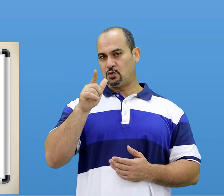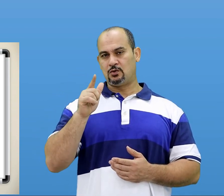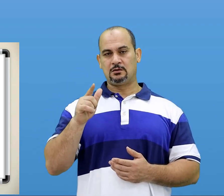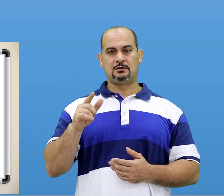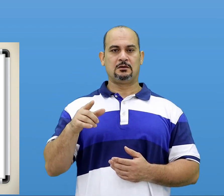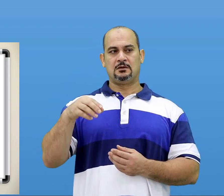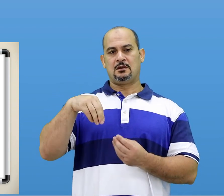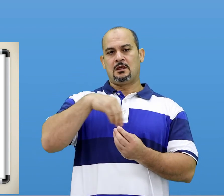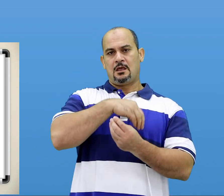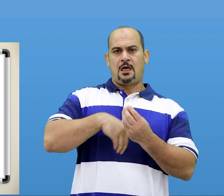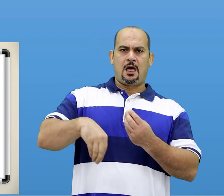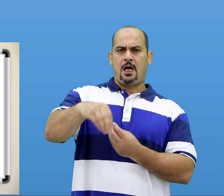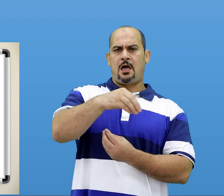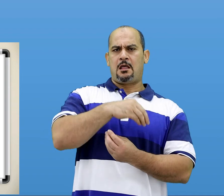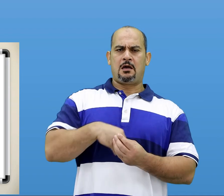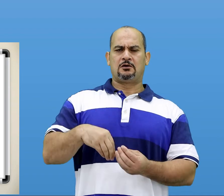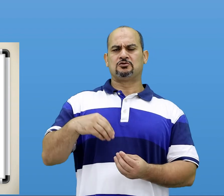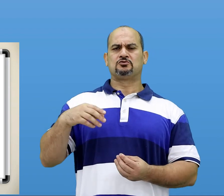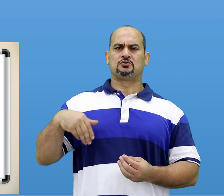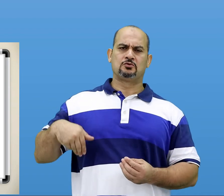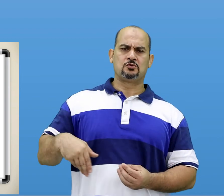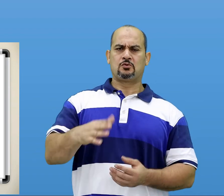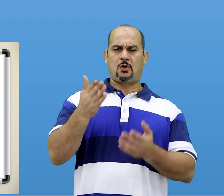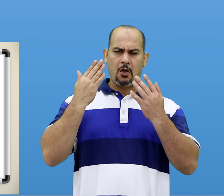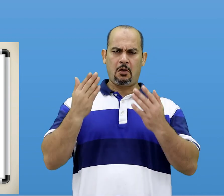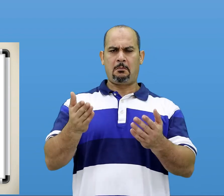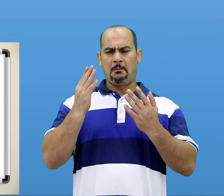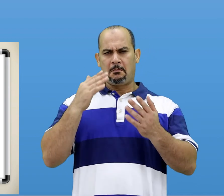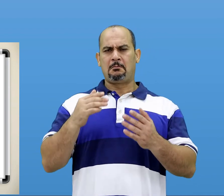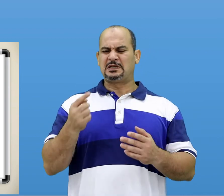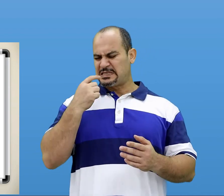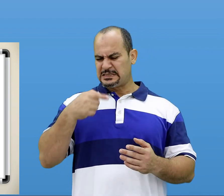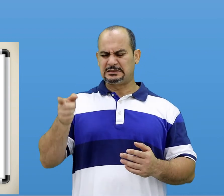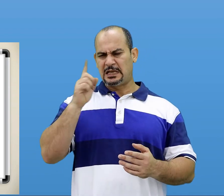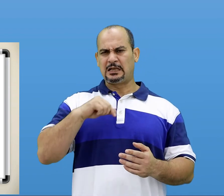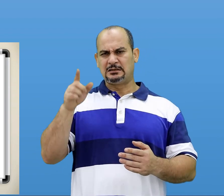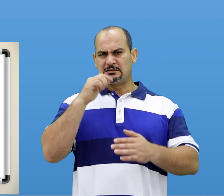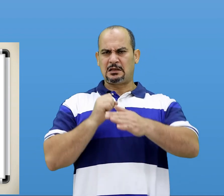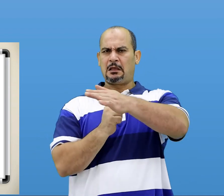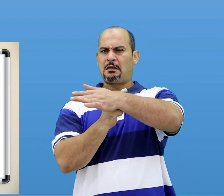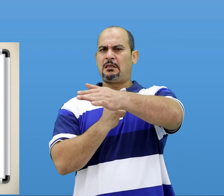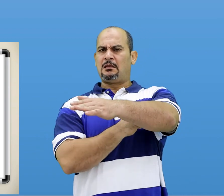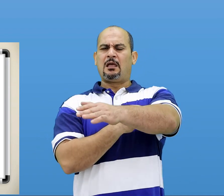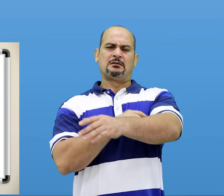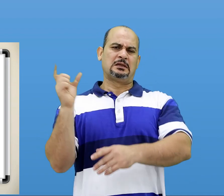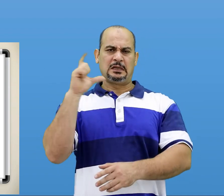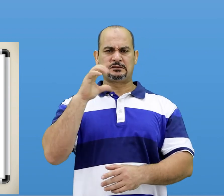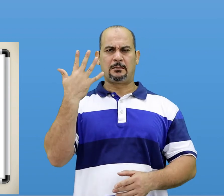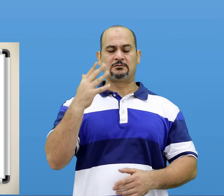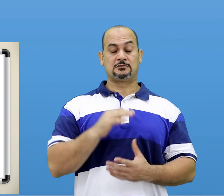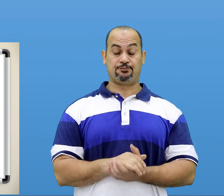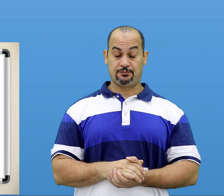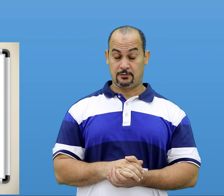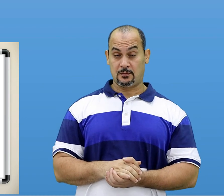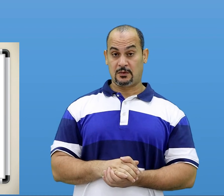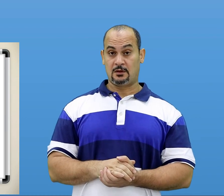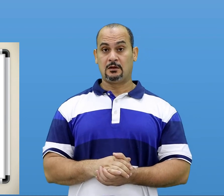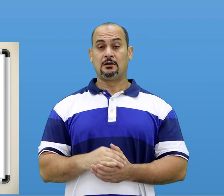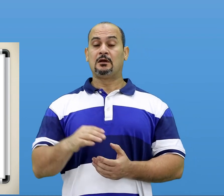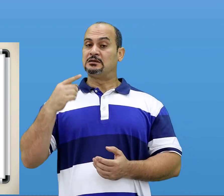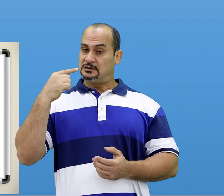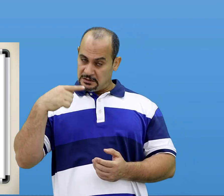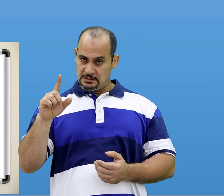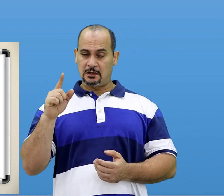هو ذهاب الحجاج إلى مكة سنويا وهو أحد أركان الإسلام الخمسة. خالد نعم